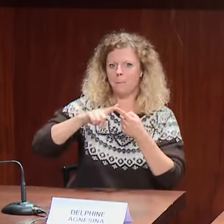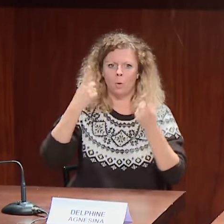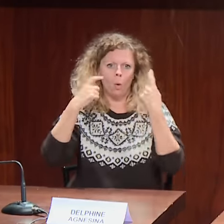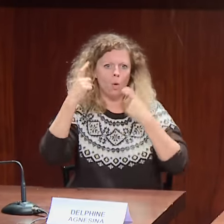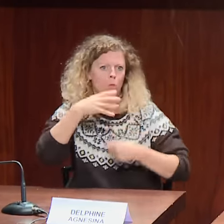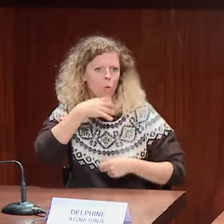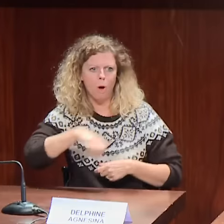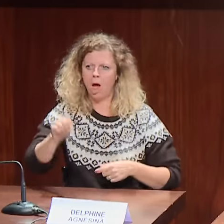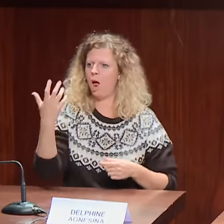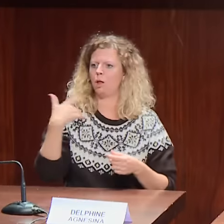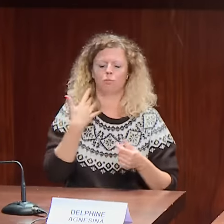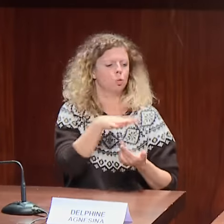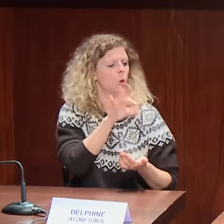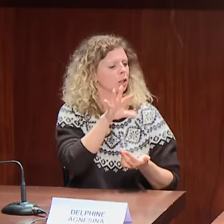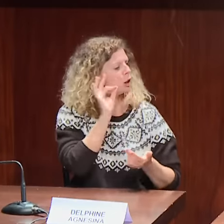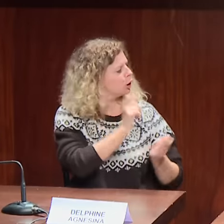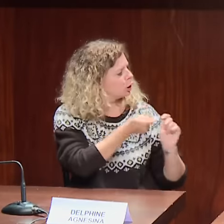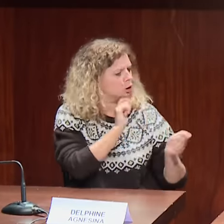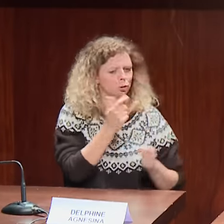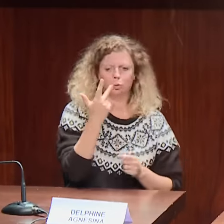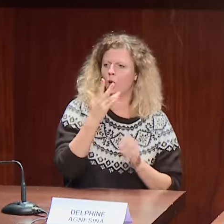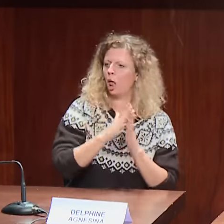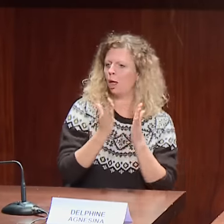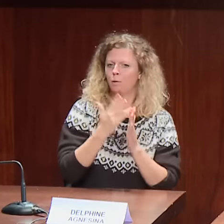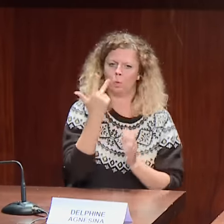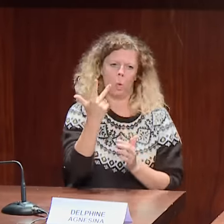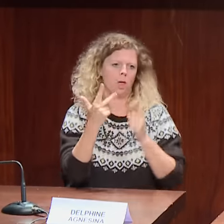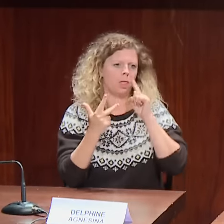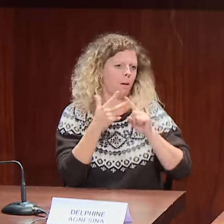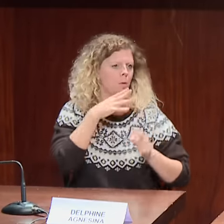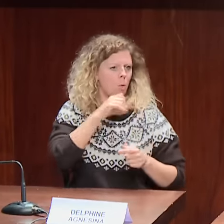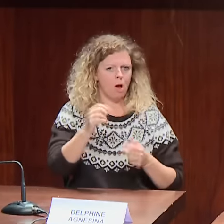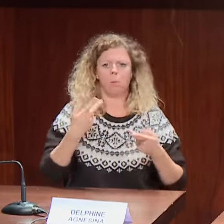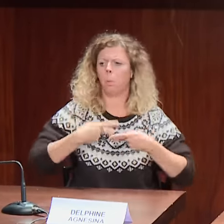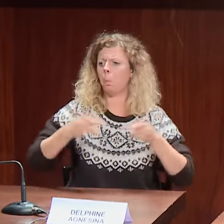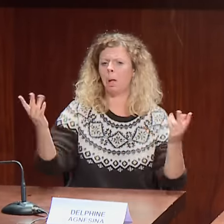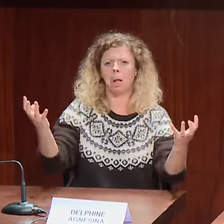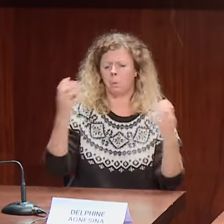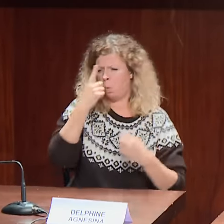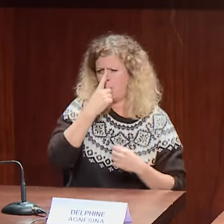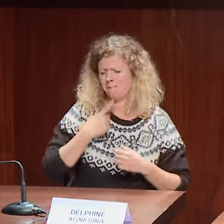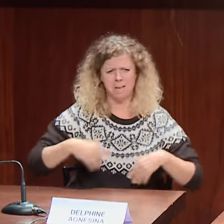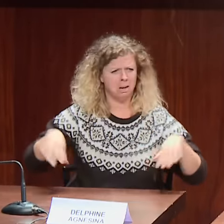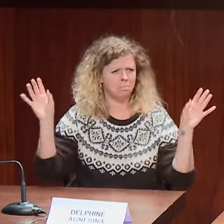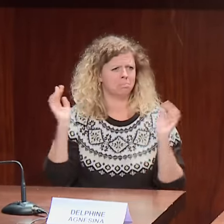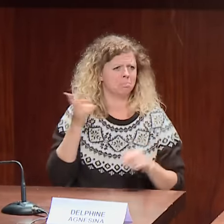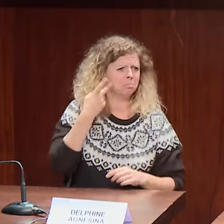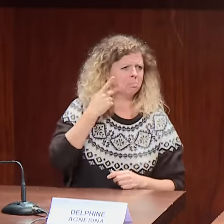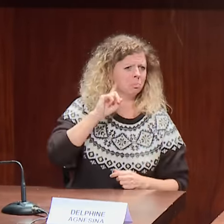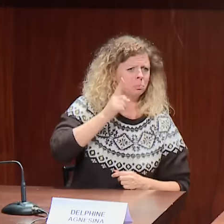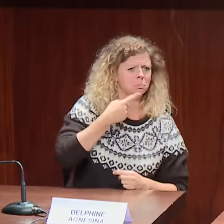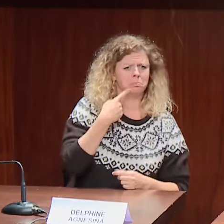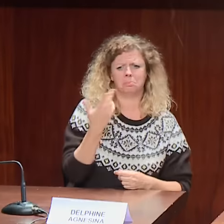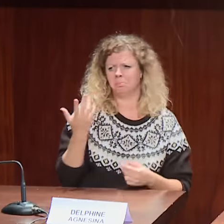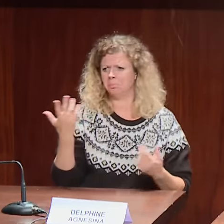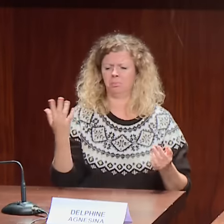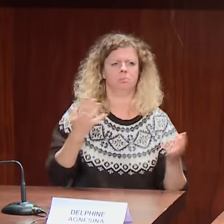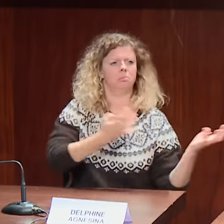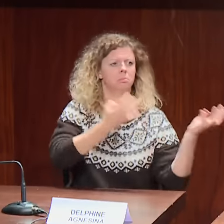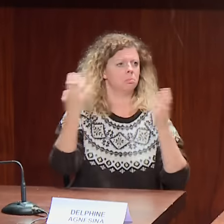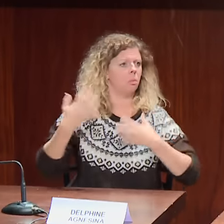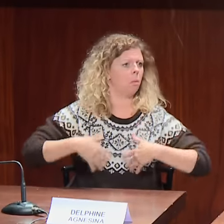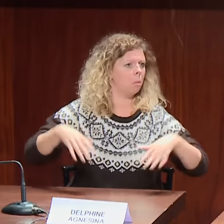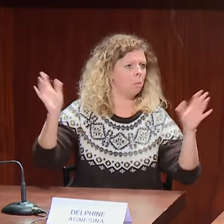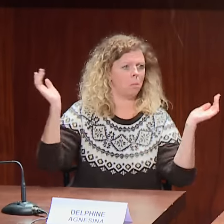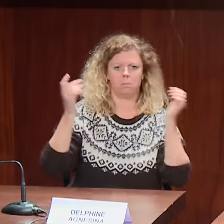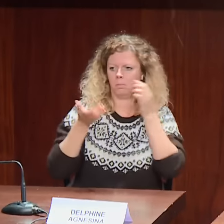Dans le cadre d'autres, on a eu d'autres événements. On a choisi des contes de Noël. Donc, on a eu, à faire pareil